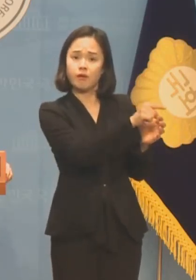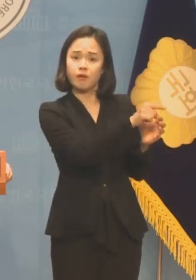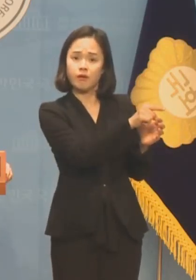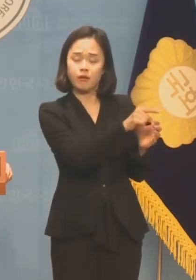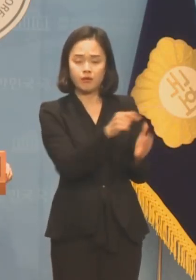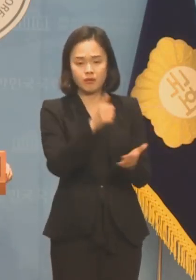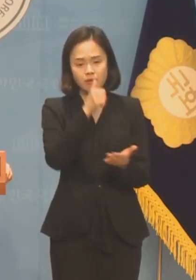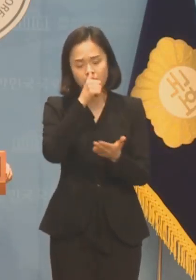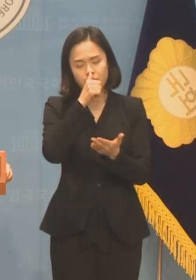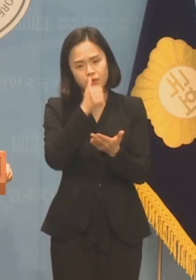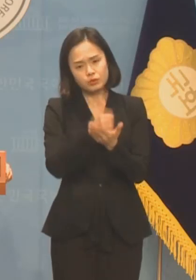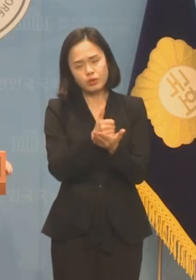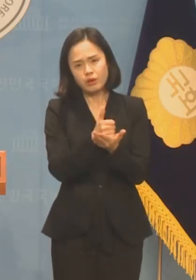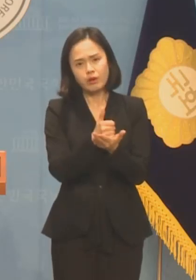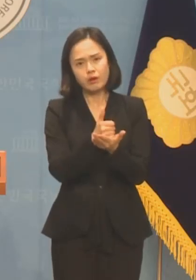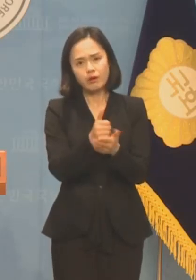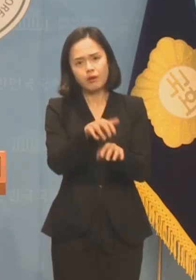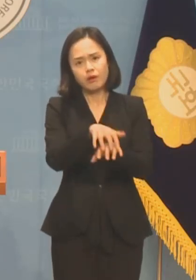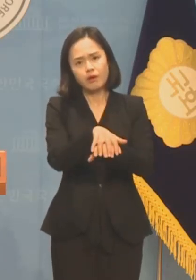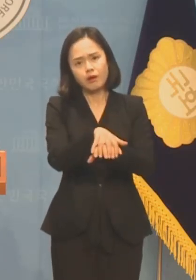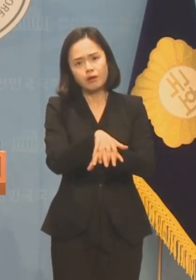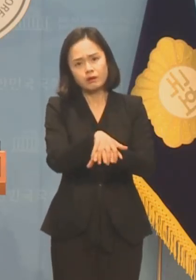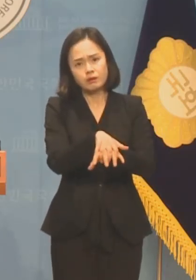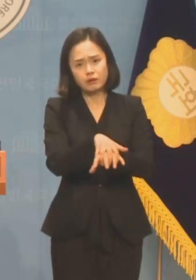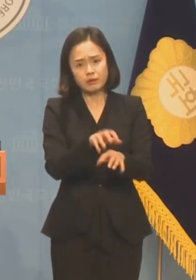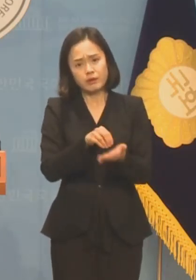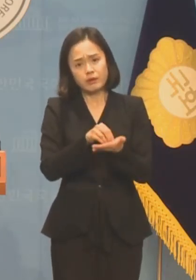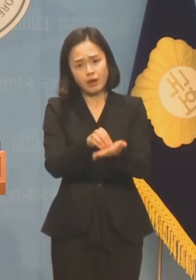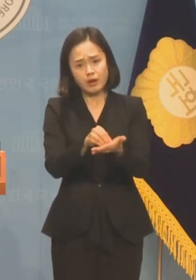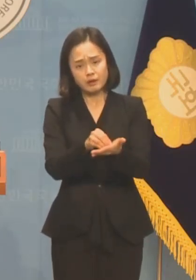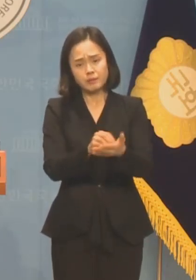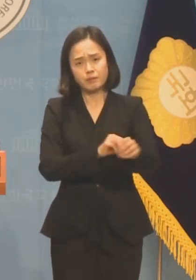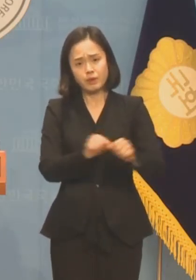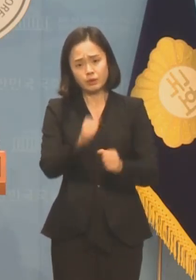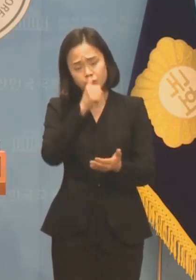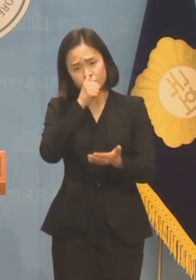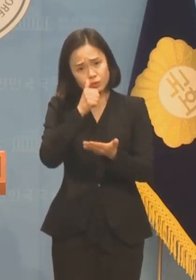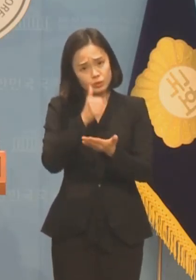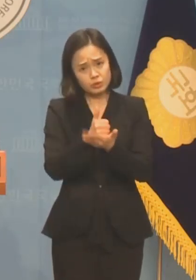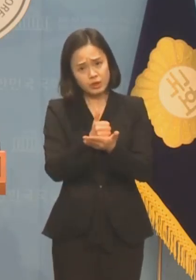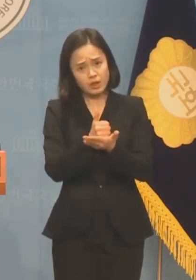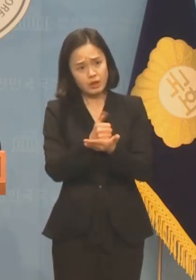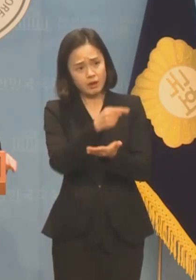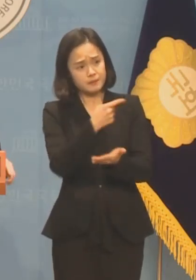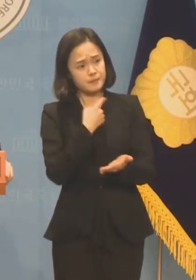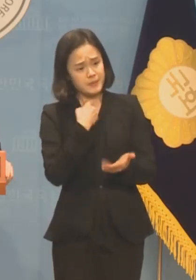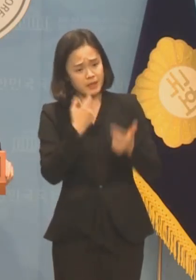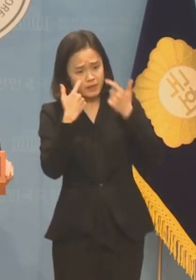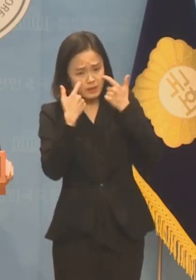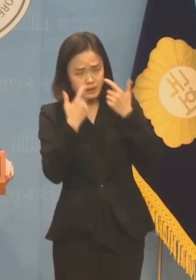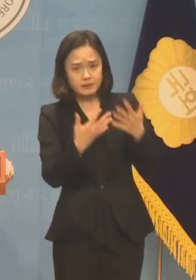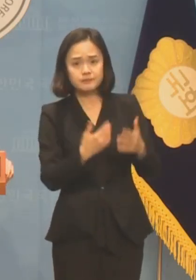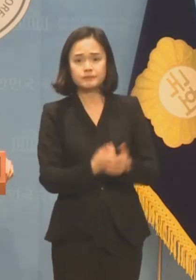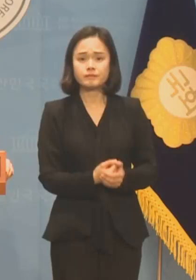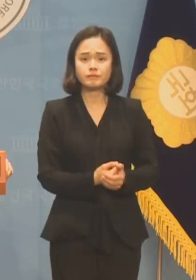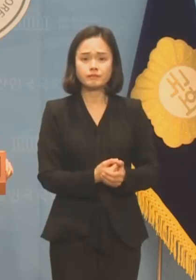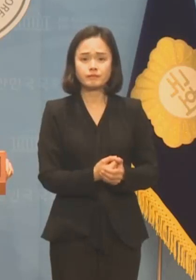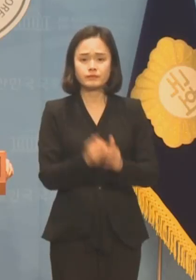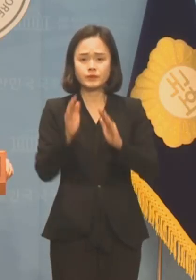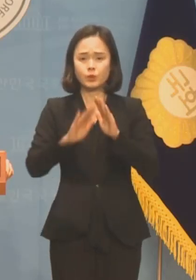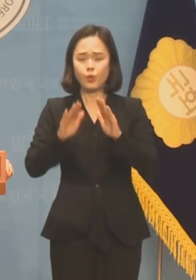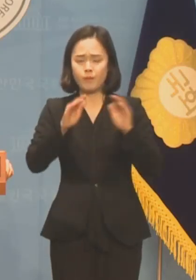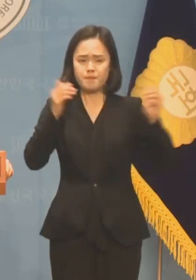범죄단체의 조직, 가입, 활동죄를 범하였다고 할 것입니다. 특히 반공청년단의